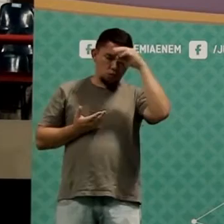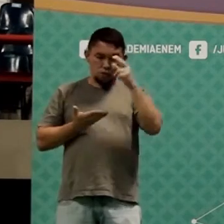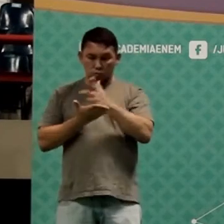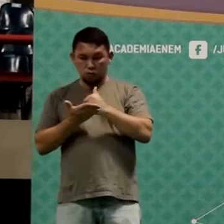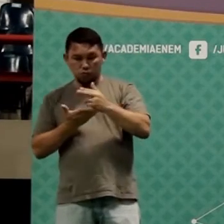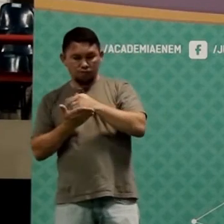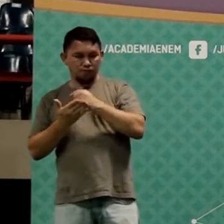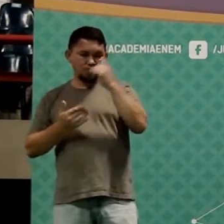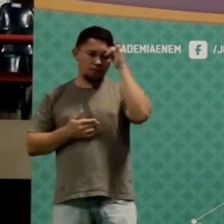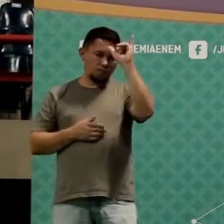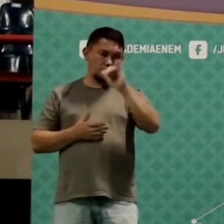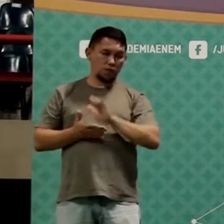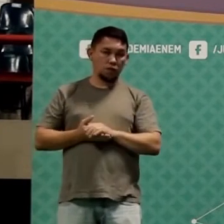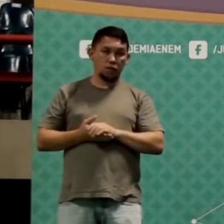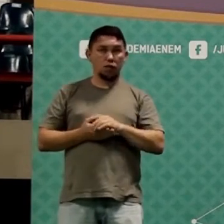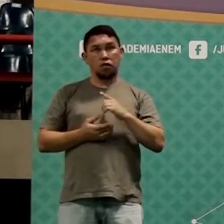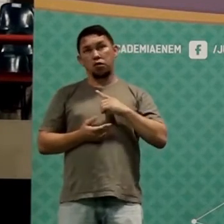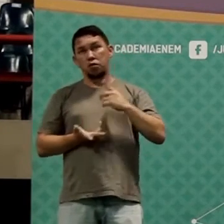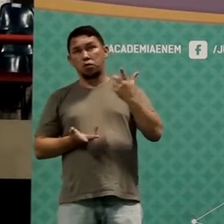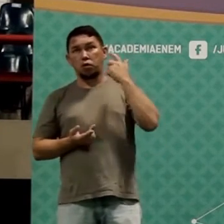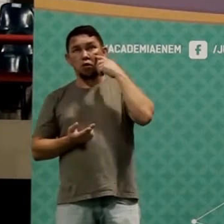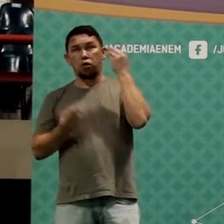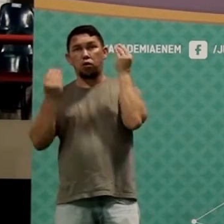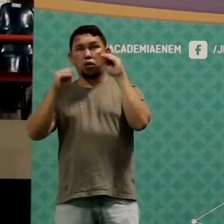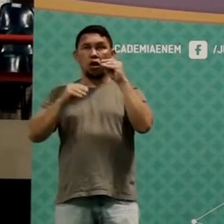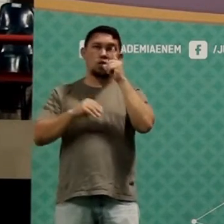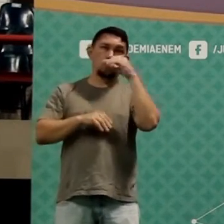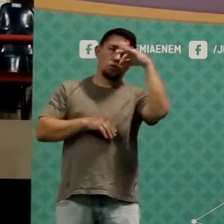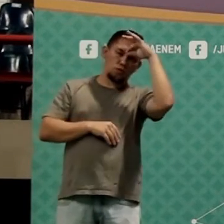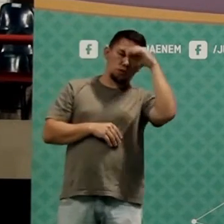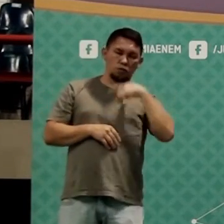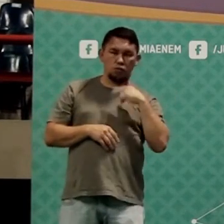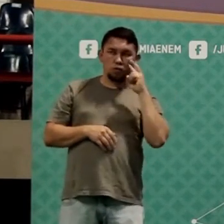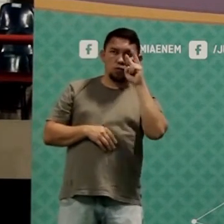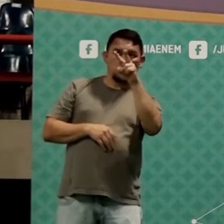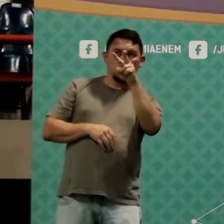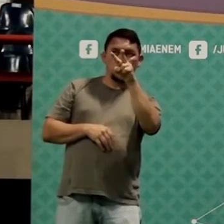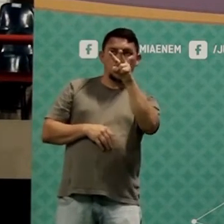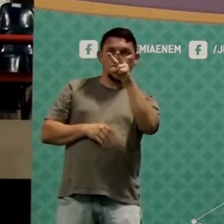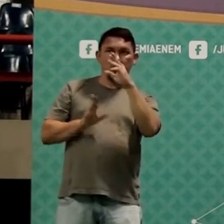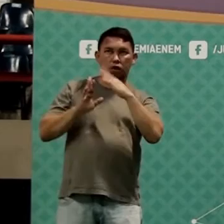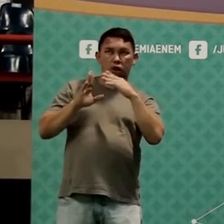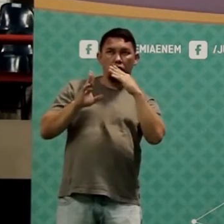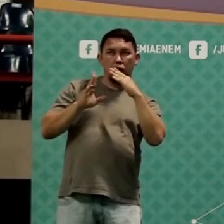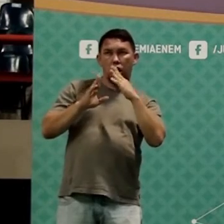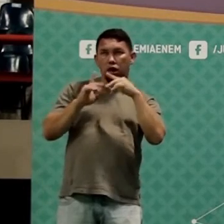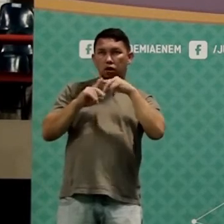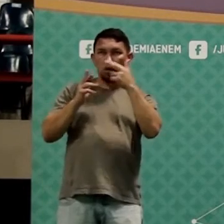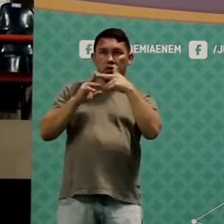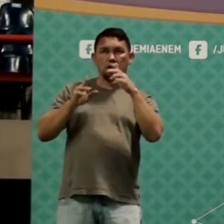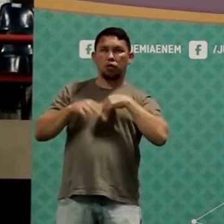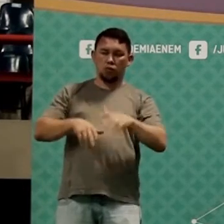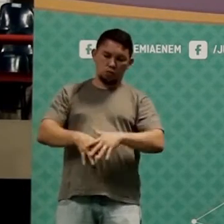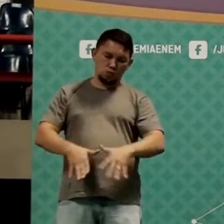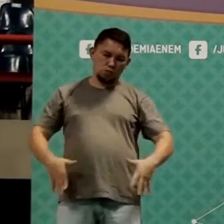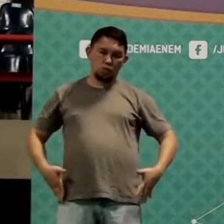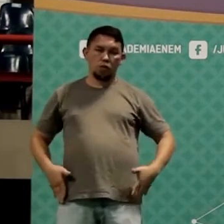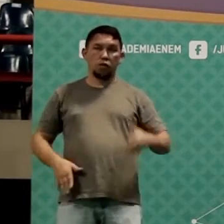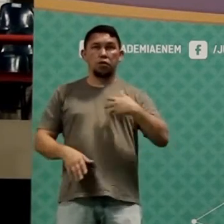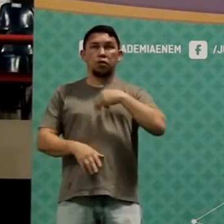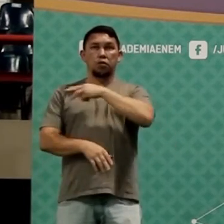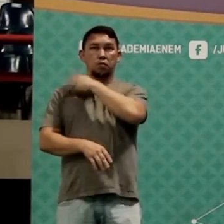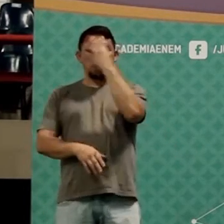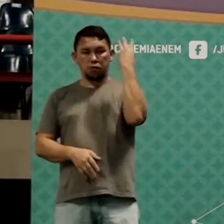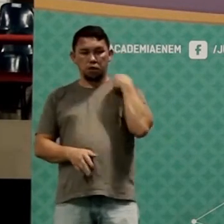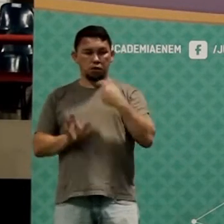pintar. Quando eles colocavam órgão sexual, a igreja vinha, ó, tira, cobre, bota o manto. Por exemplo, Nossa Senhora